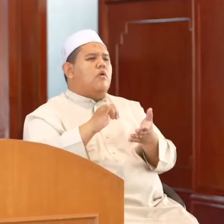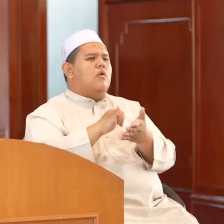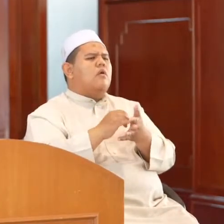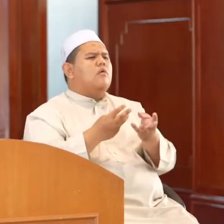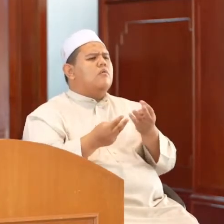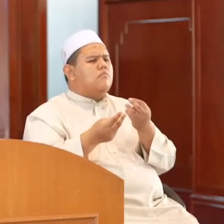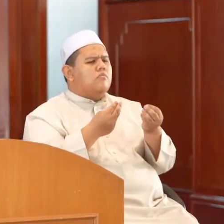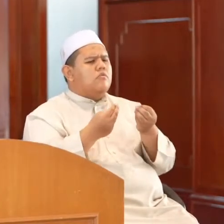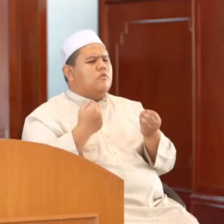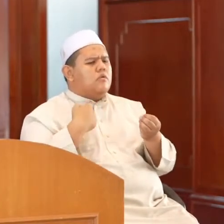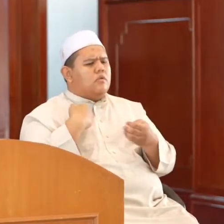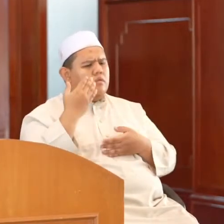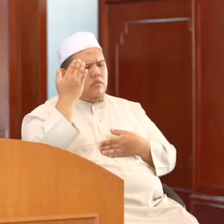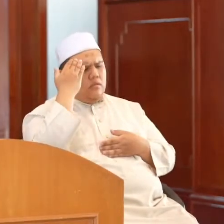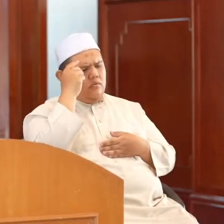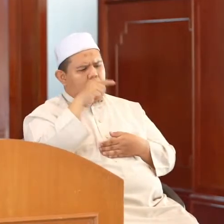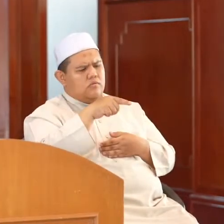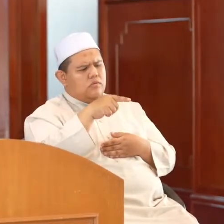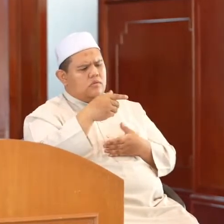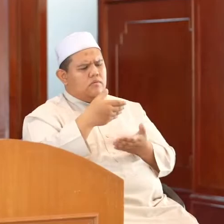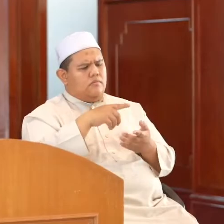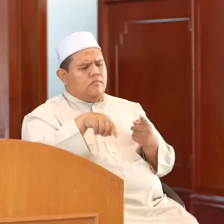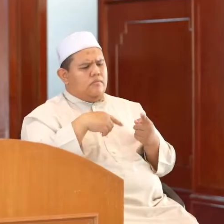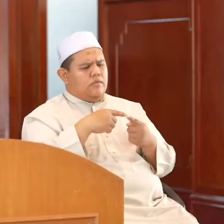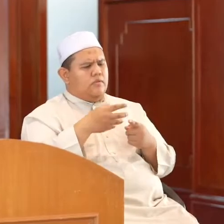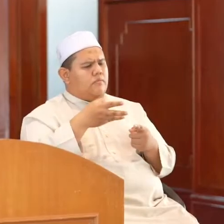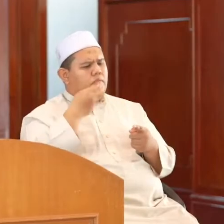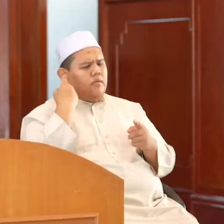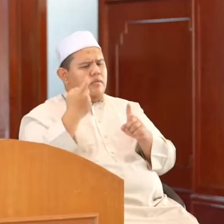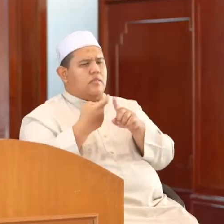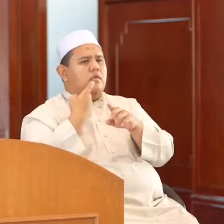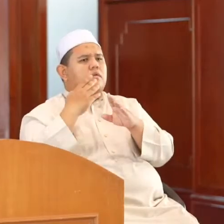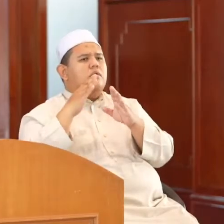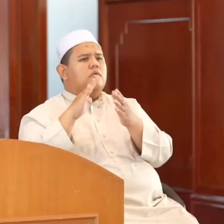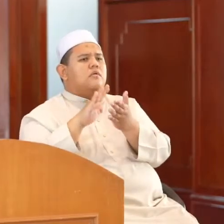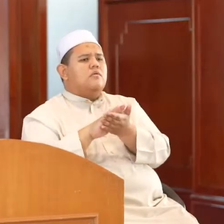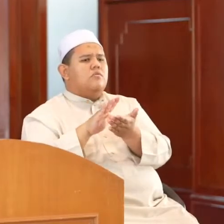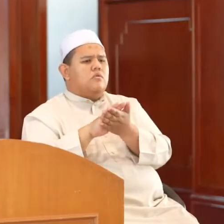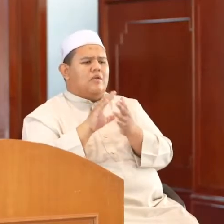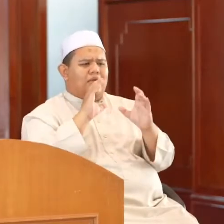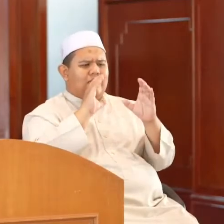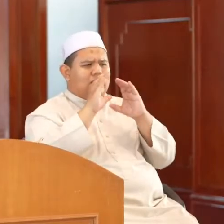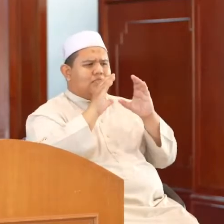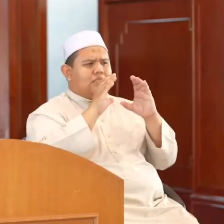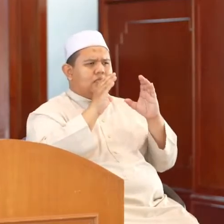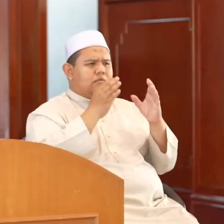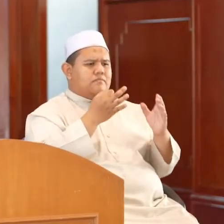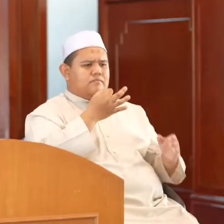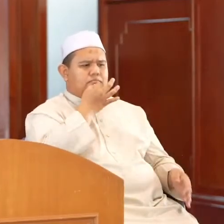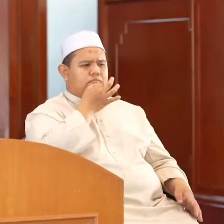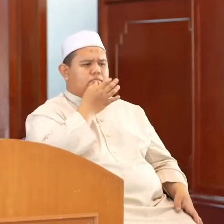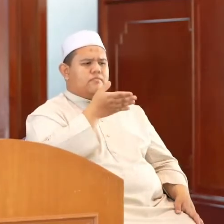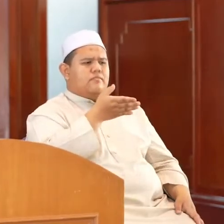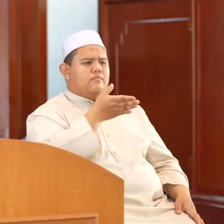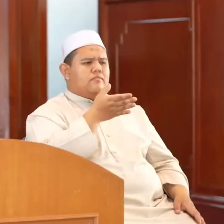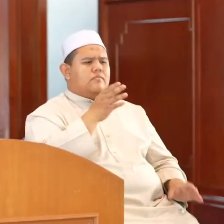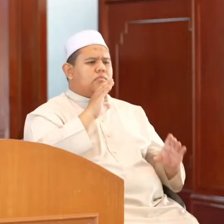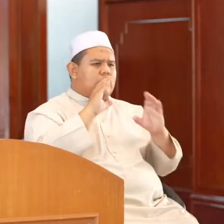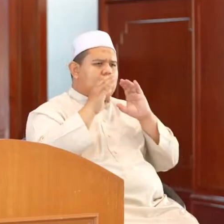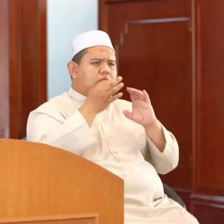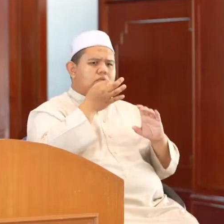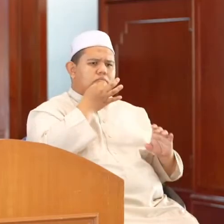Mungkin dia akan dapat kesan anak dia ni bila balik daripada sekolah cakap lain macam, bahasa